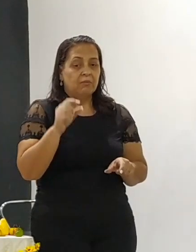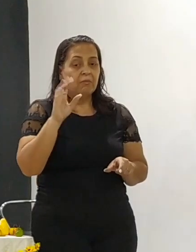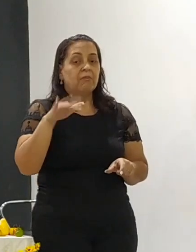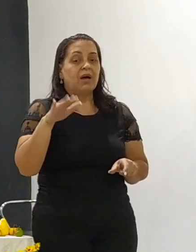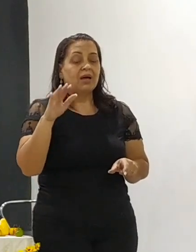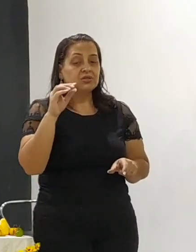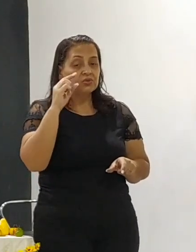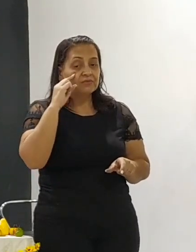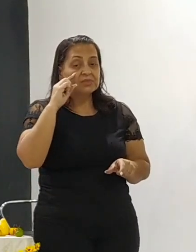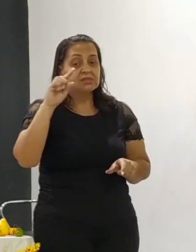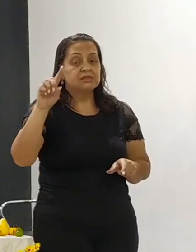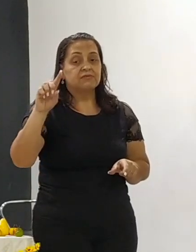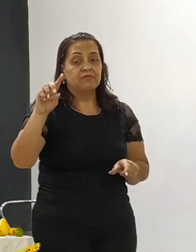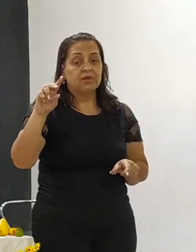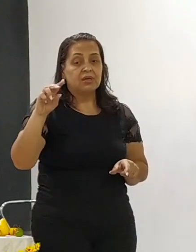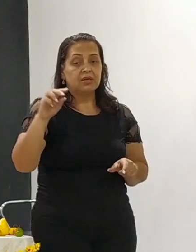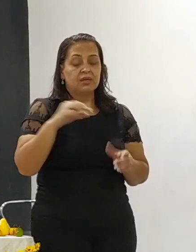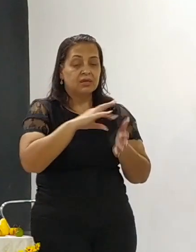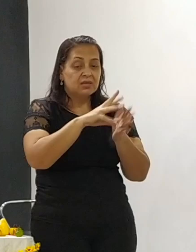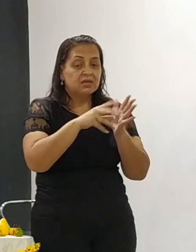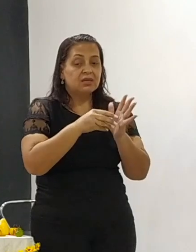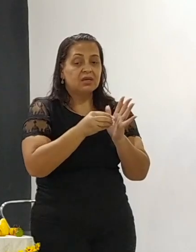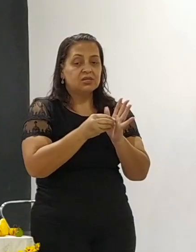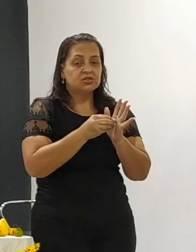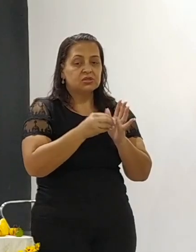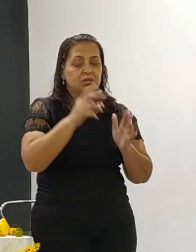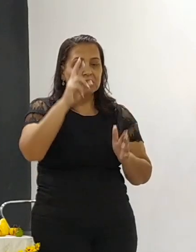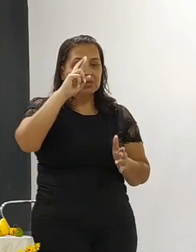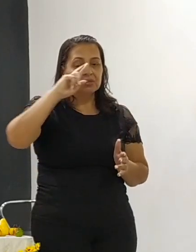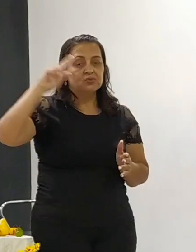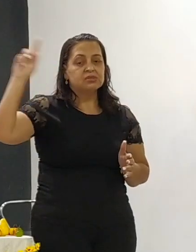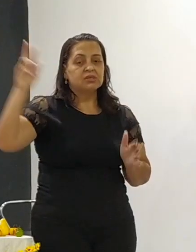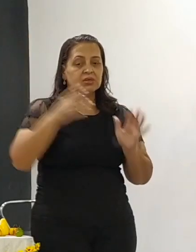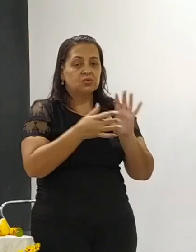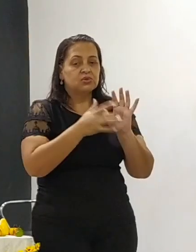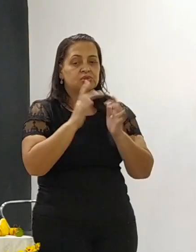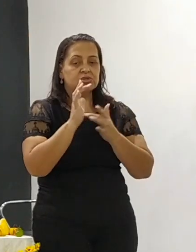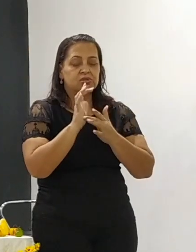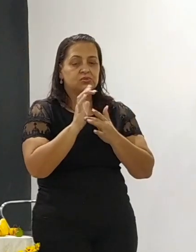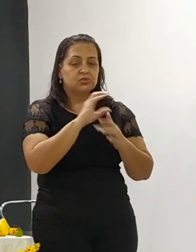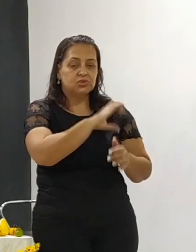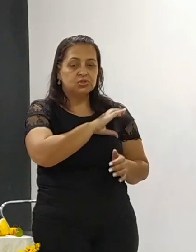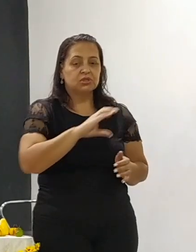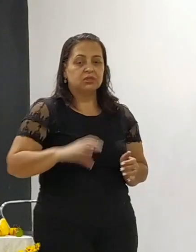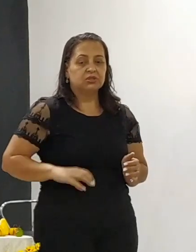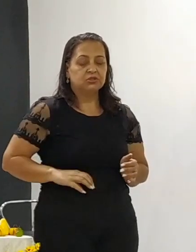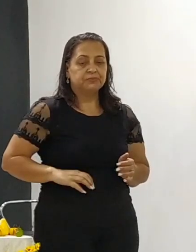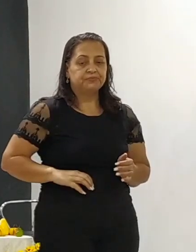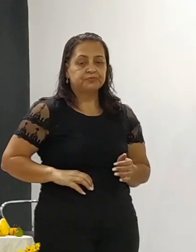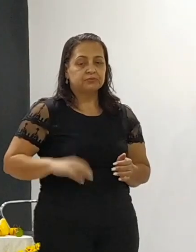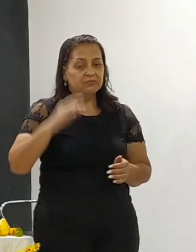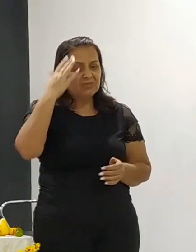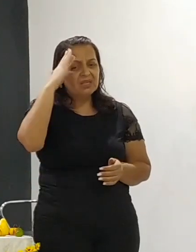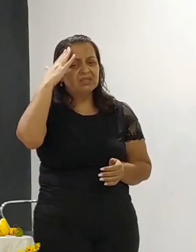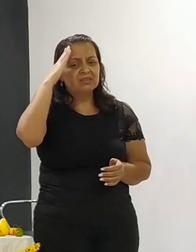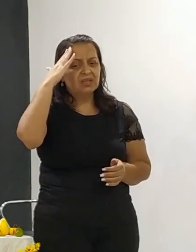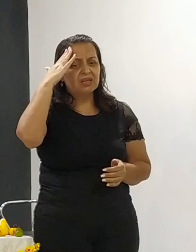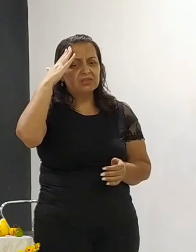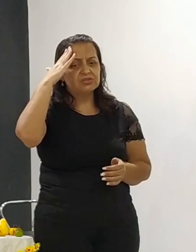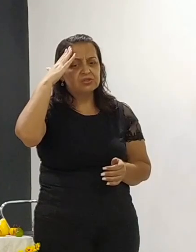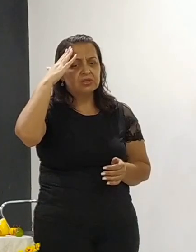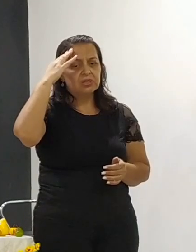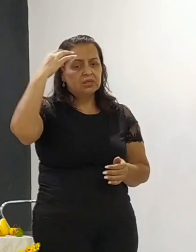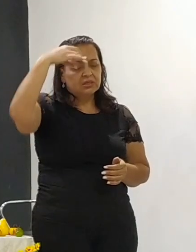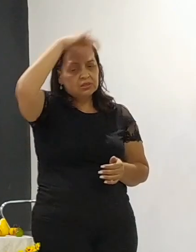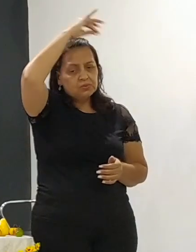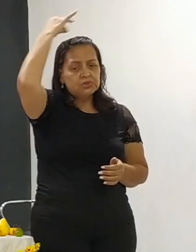vê igreja do Senhor Jesus Cristo, e quando você muda aqui e entende que o Espírito que estava sobre Cristo também está